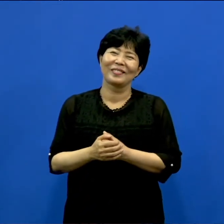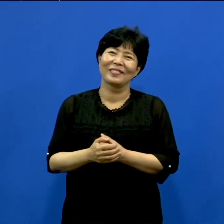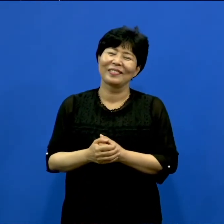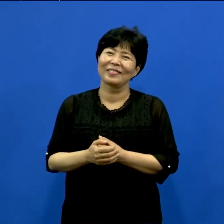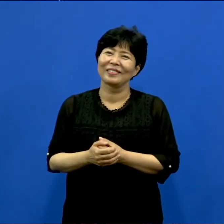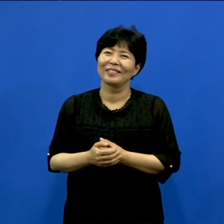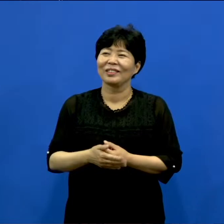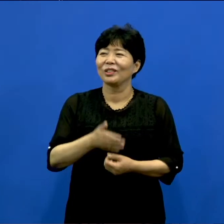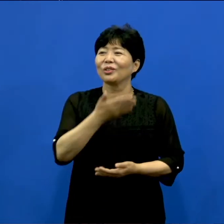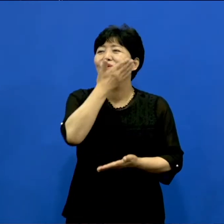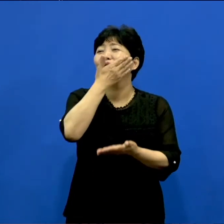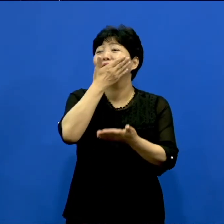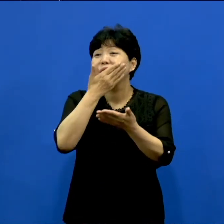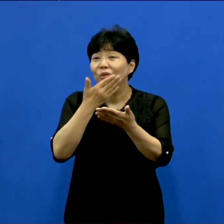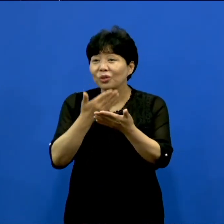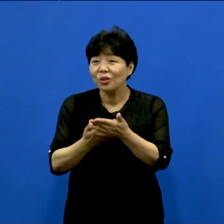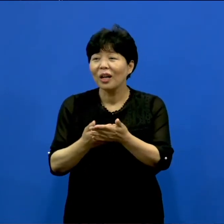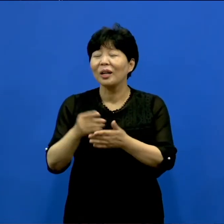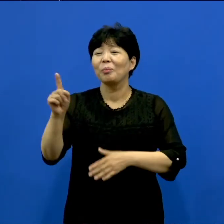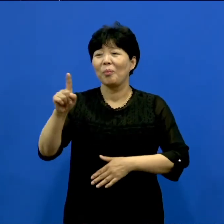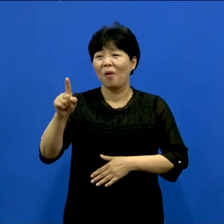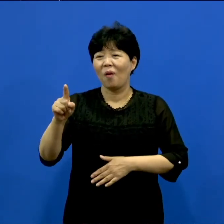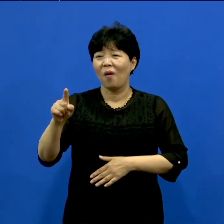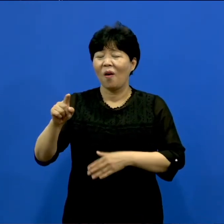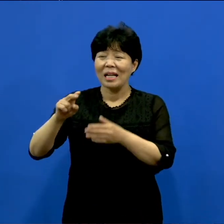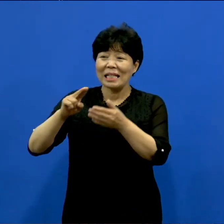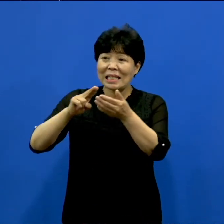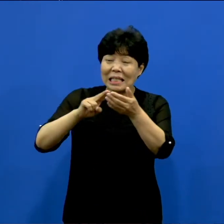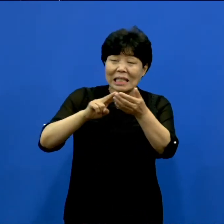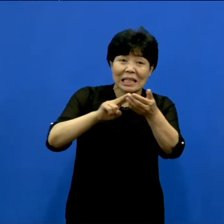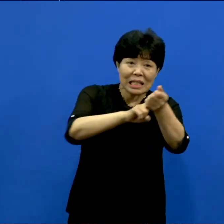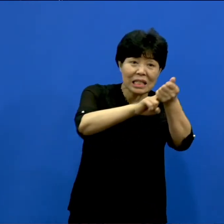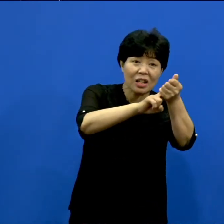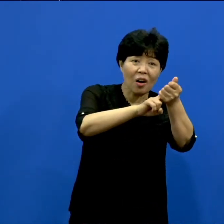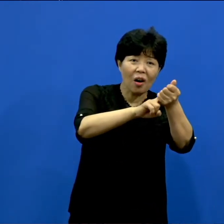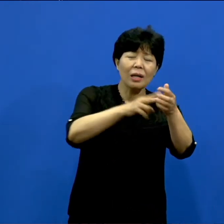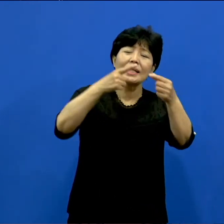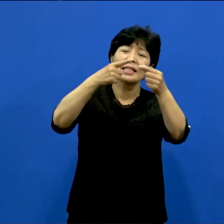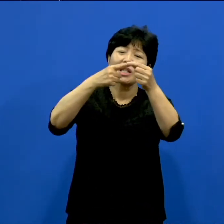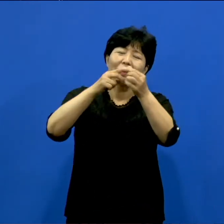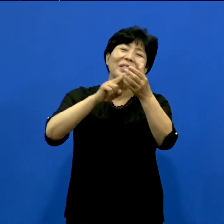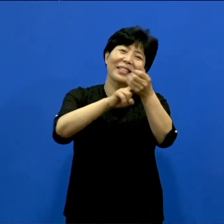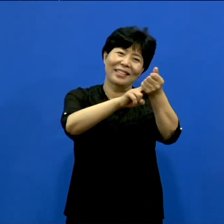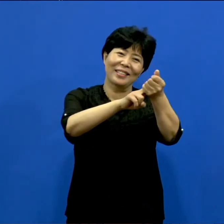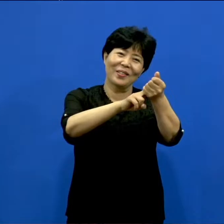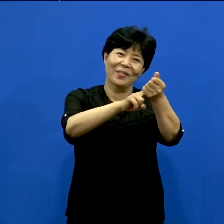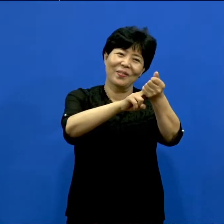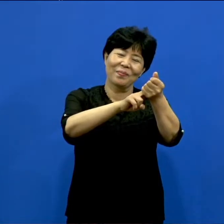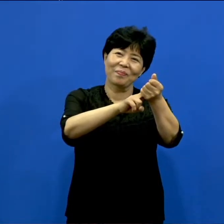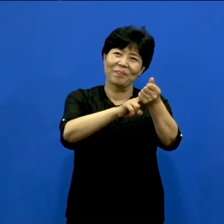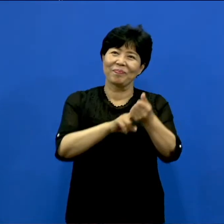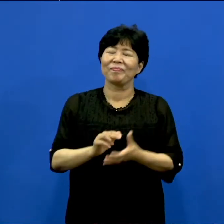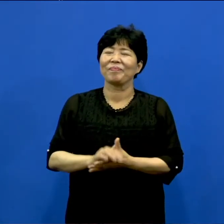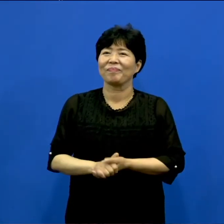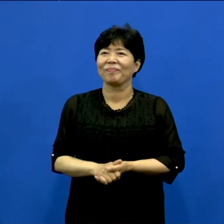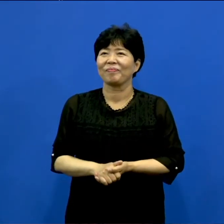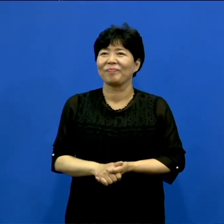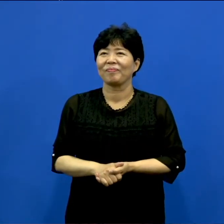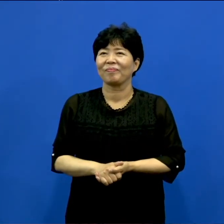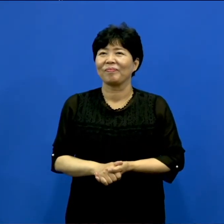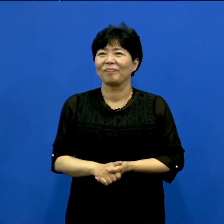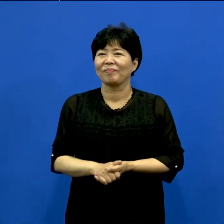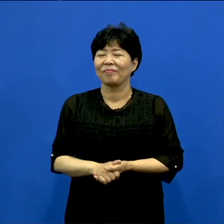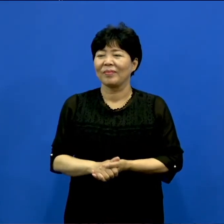오늘 중요한 것은 그 기적은 그리스도께 처음 영광을 드러내신 공생의 첫 번째 이적 표적이에요. 그의 하나님